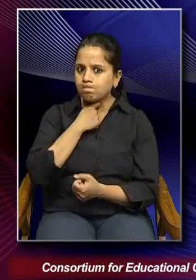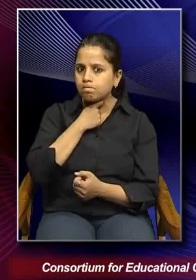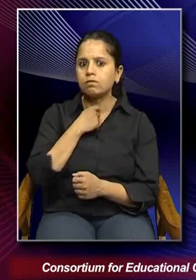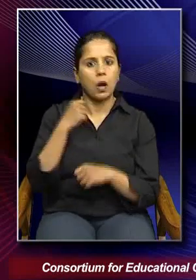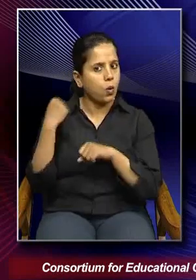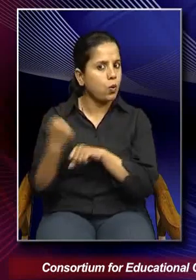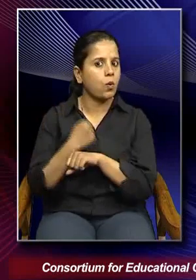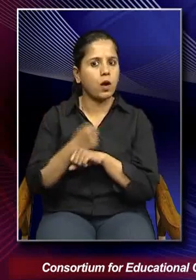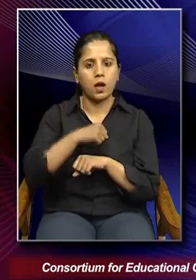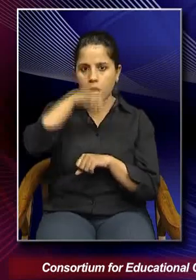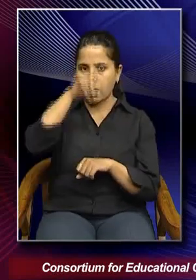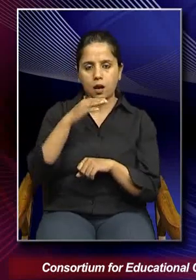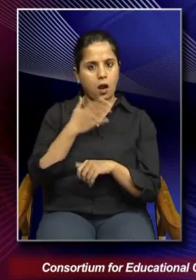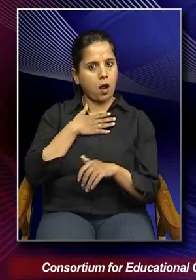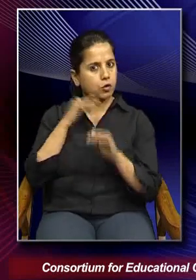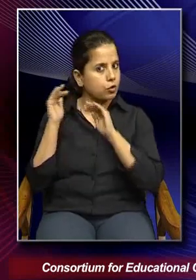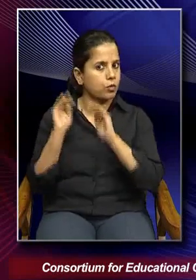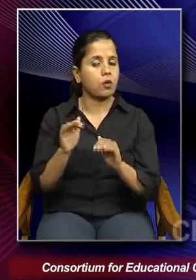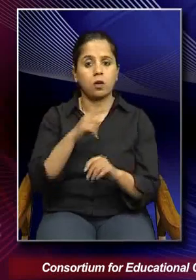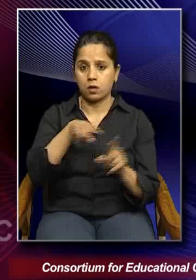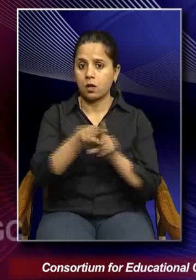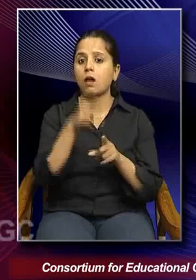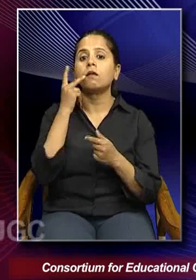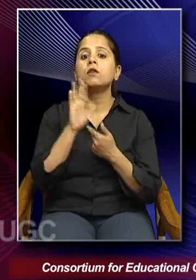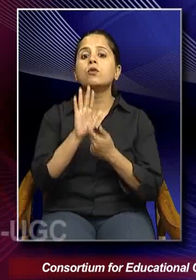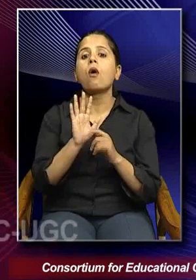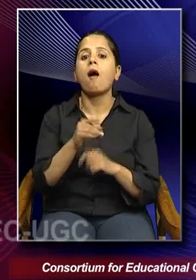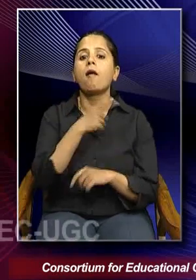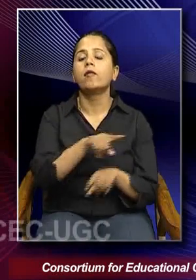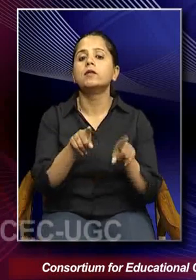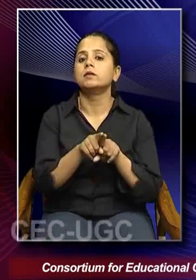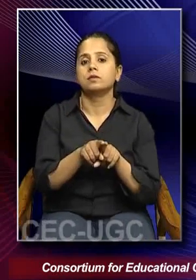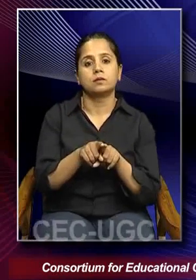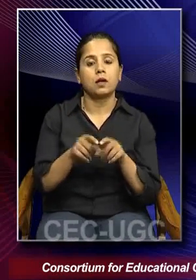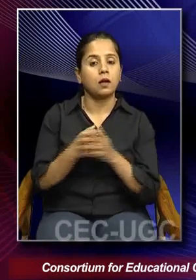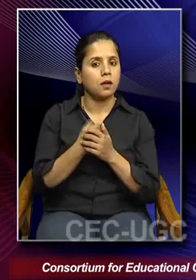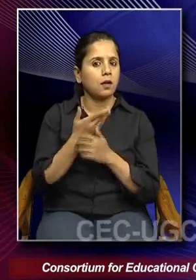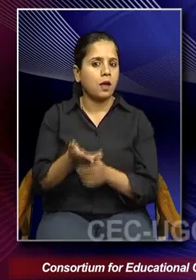राष्ट्र प्रेमी देशभक्ति के रूप में भी हमारे सामने आते हैं